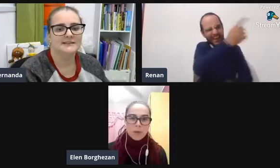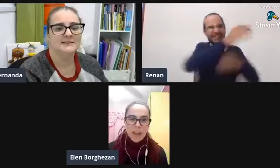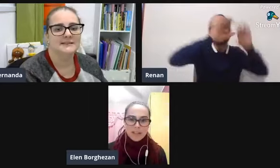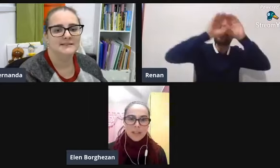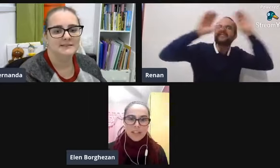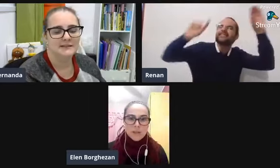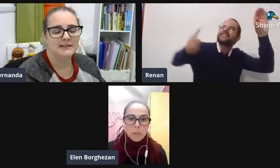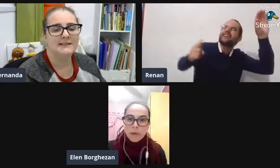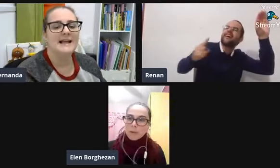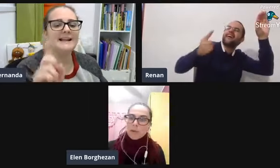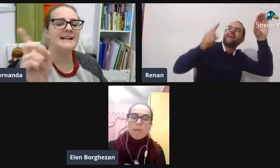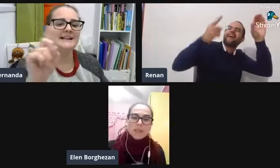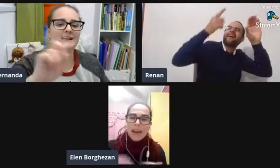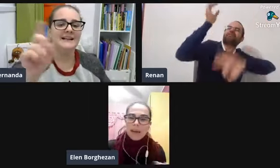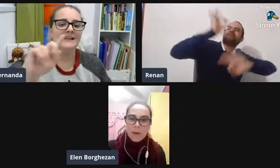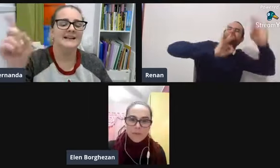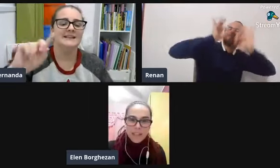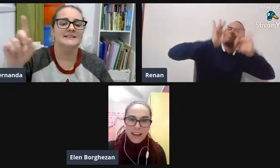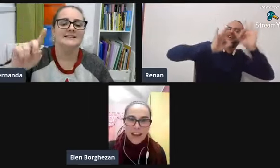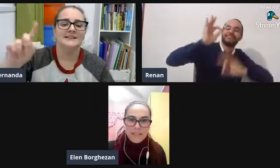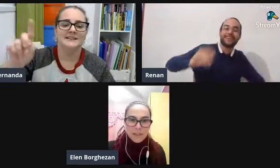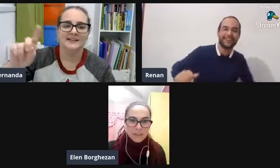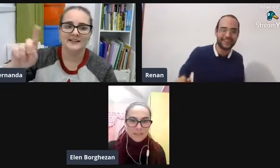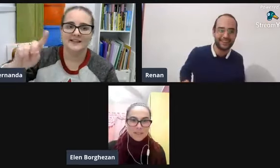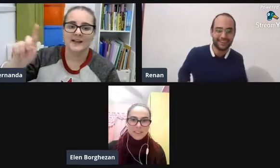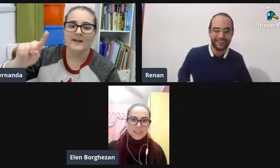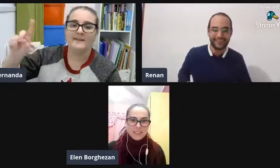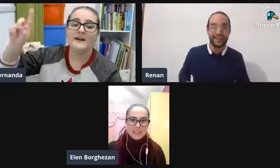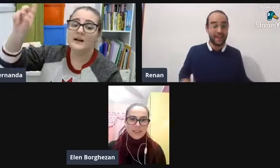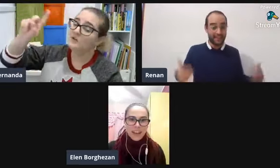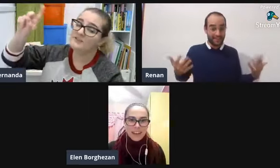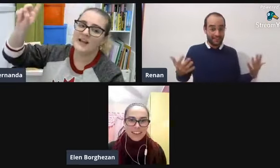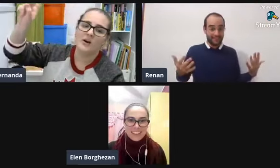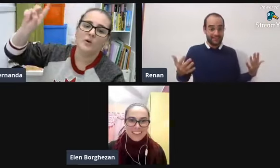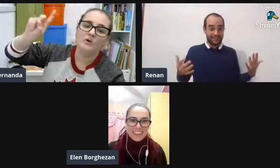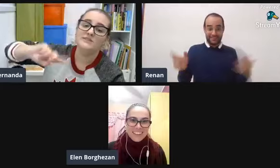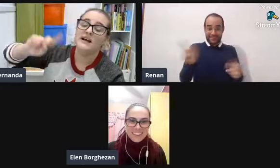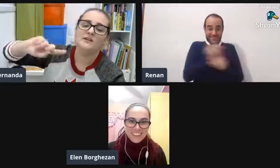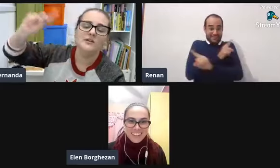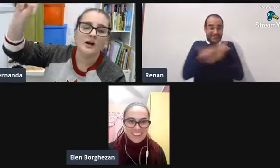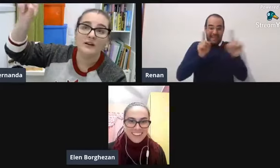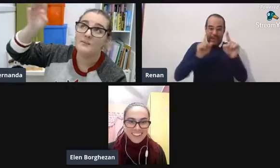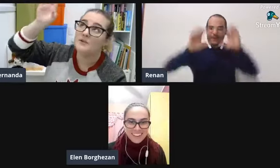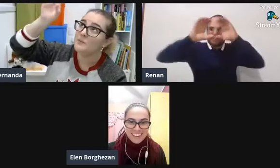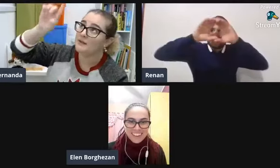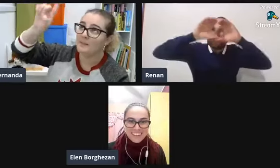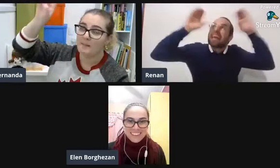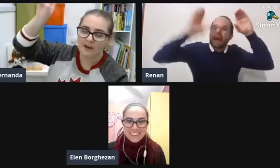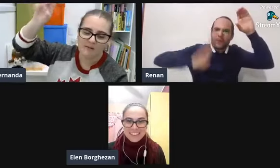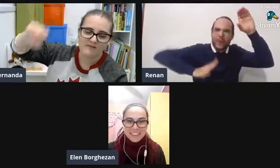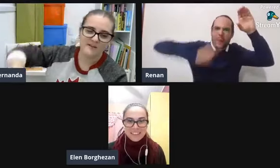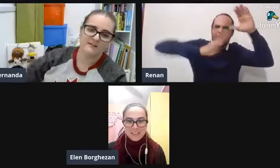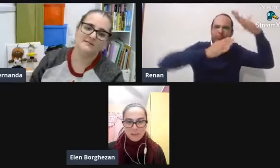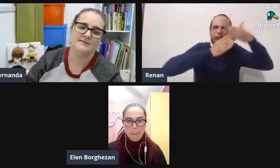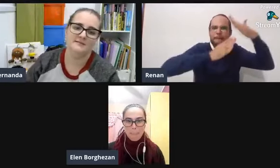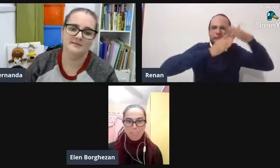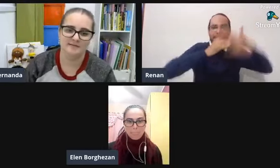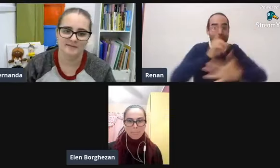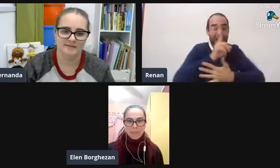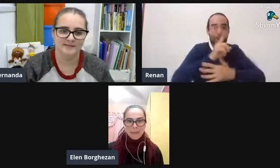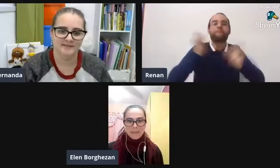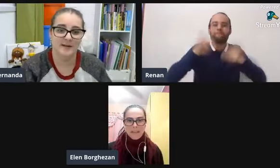nosso projeto. Subiu um número, né, considerável. Não, o céu não é o limite, porque dá para pegar um avião.